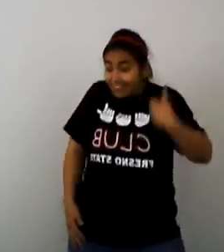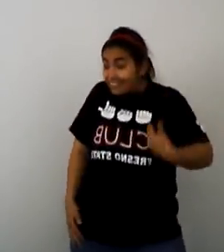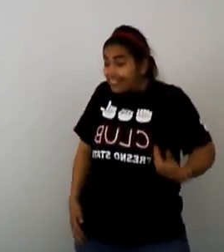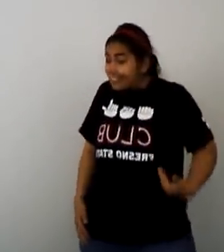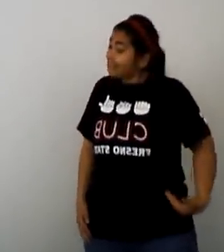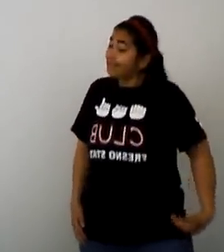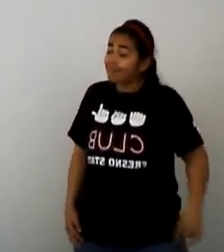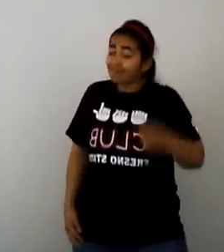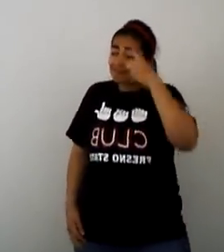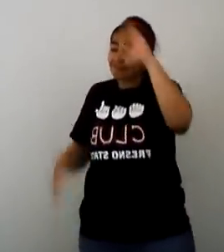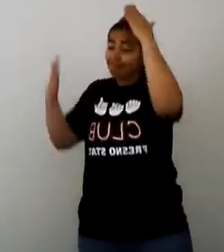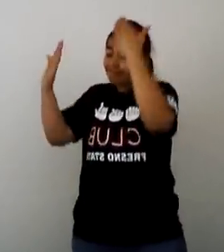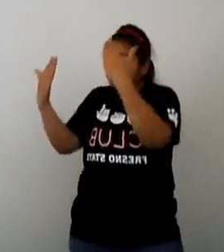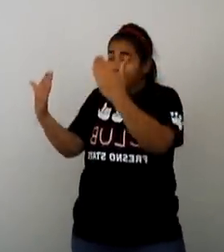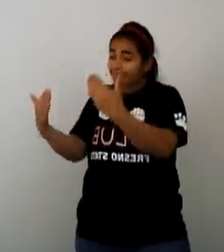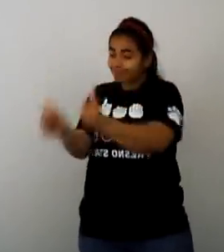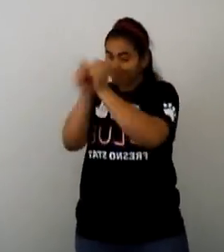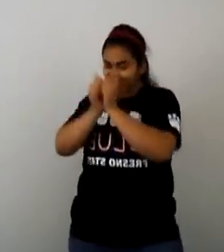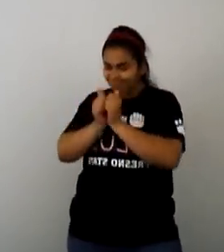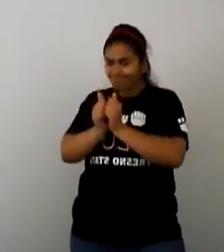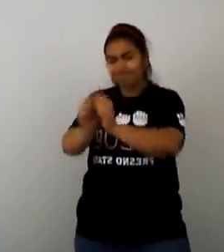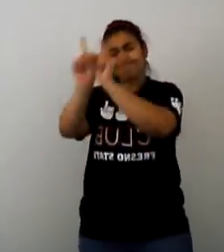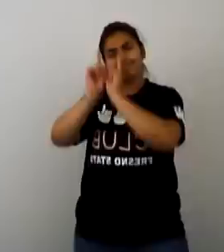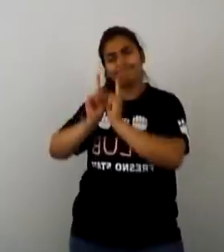tu compañía como mi amor